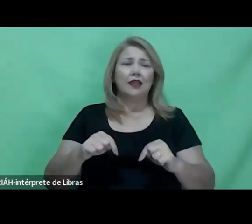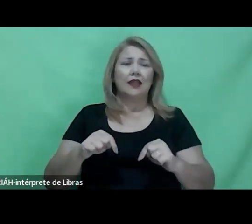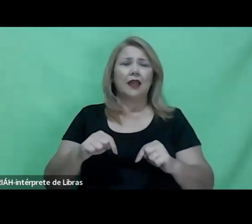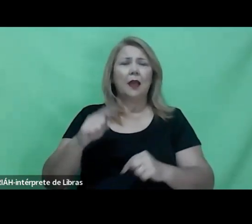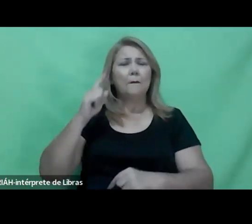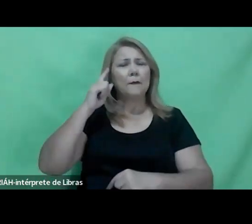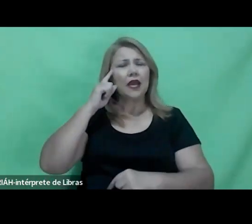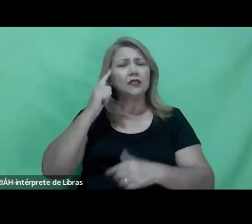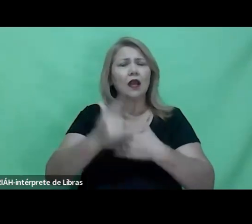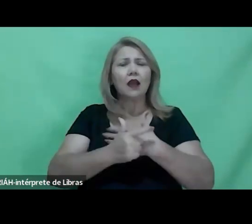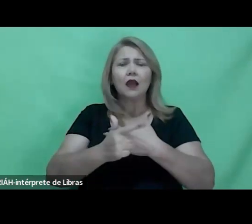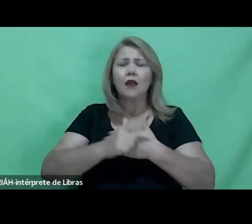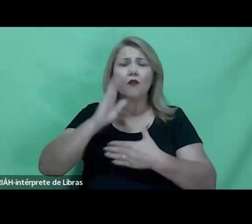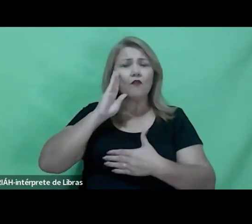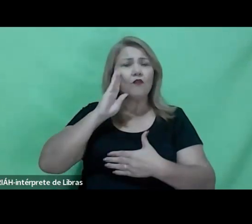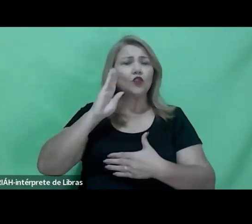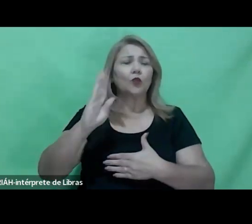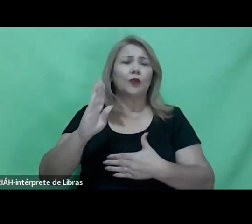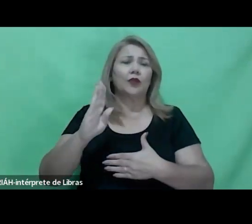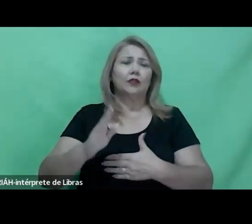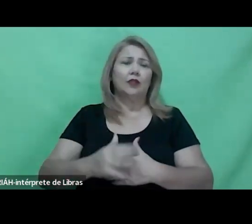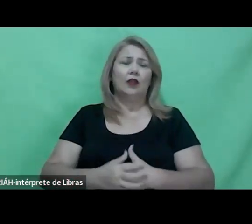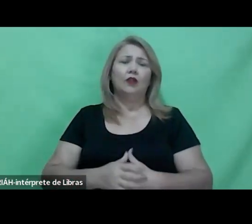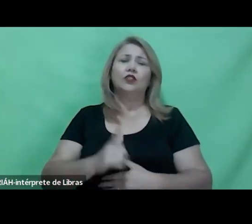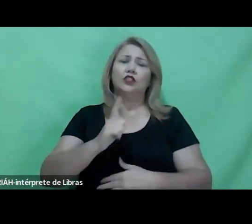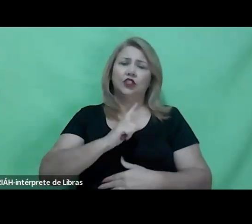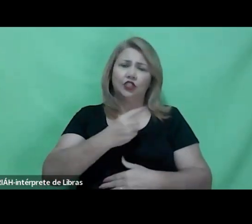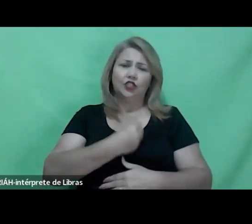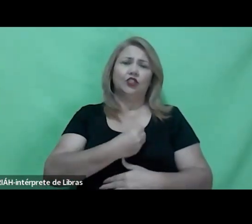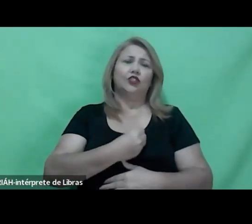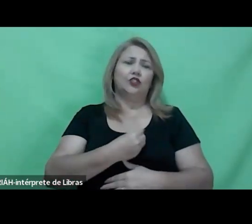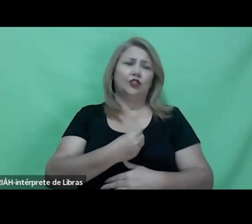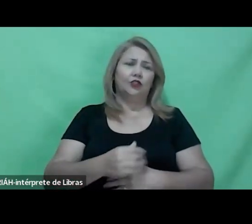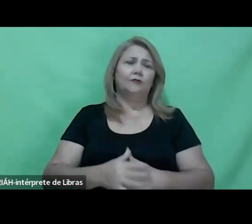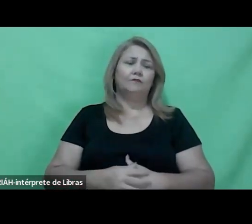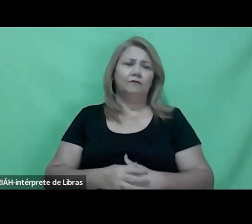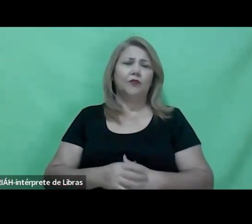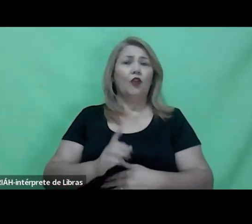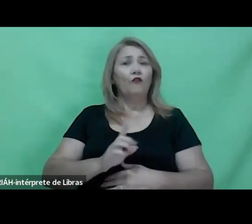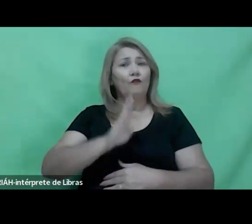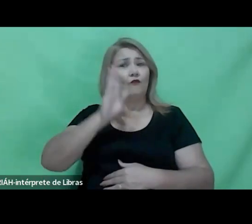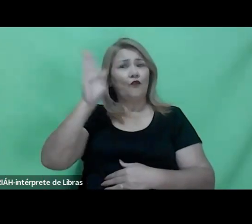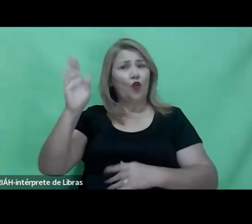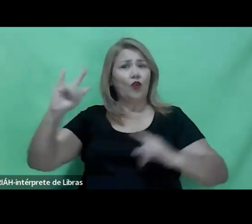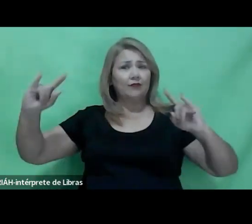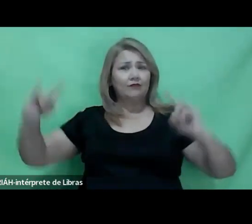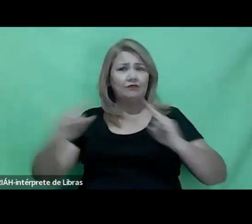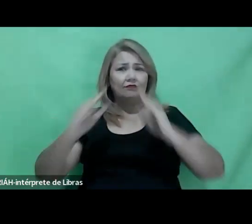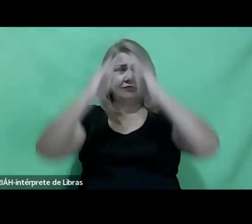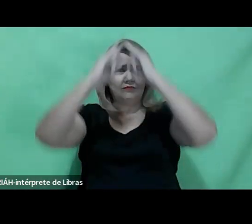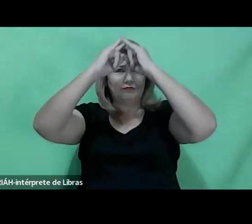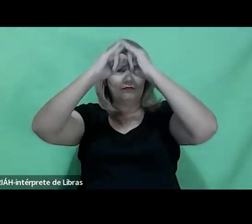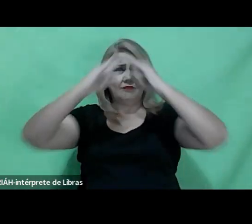y afortunadamente existen y quienes han estado en París frente a la torre ifel sabrán que muchos